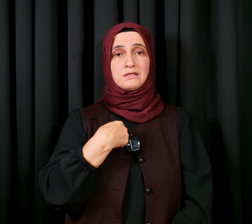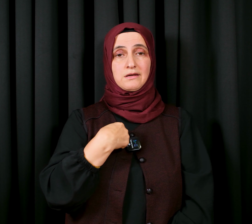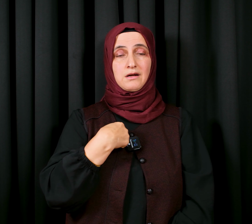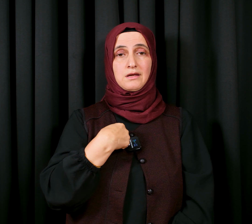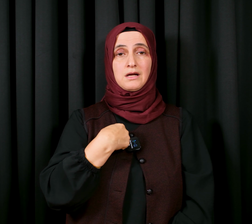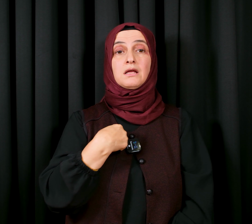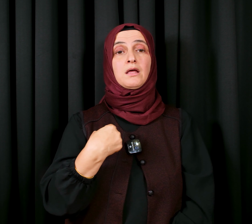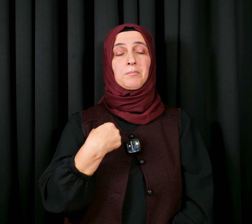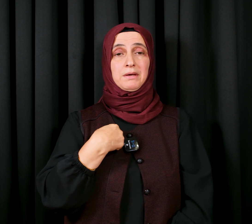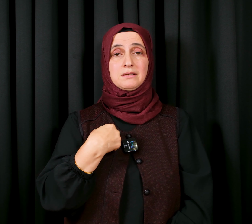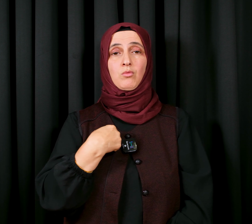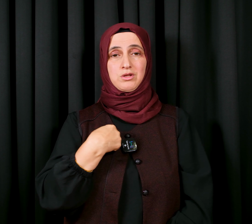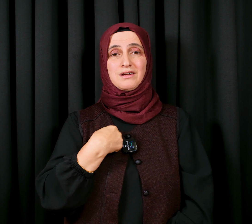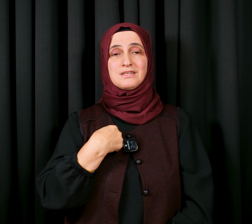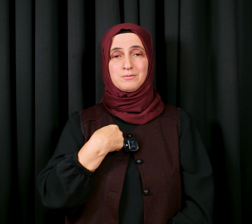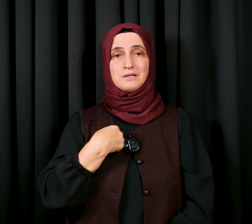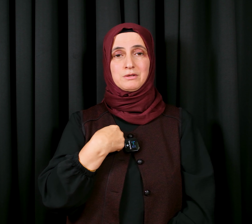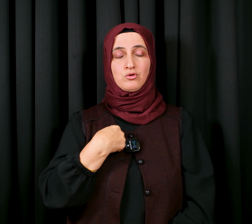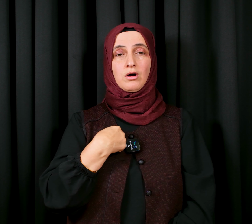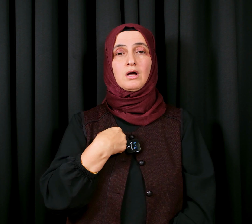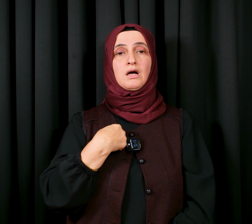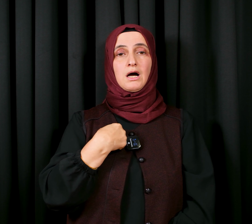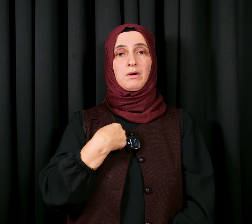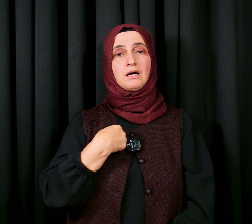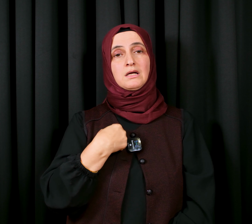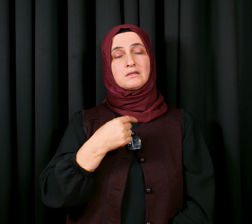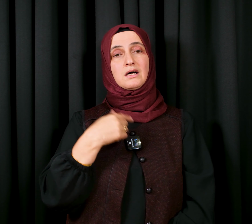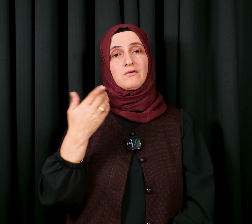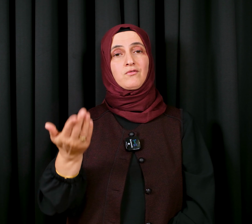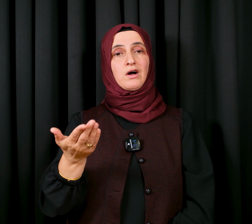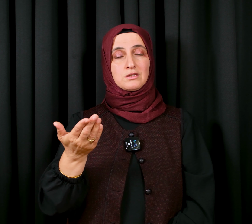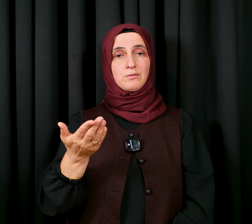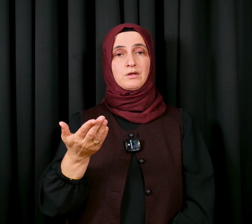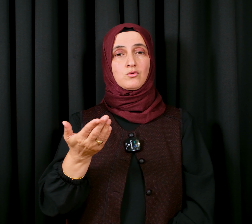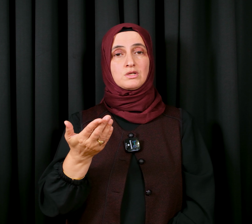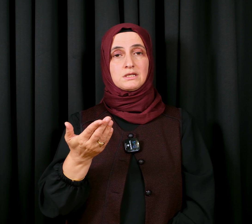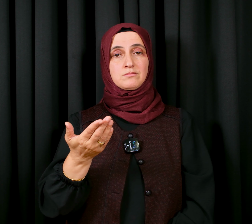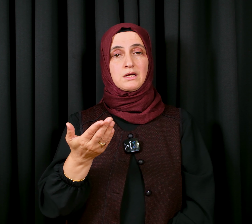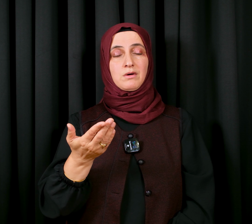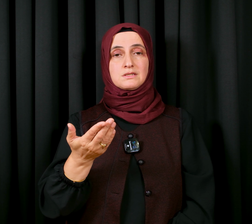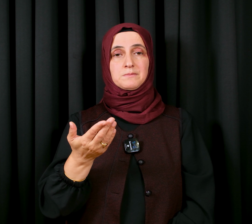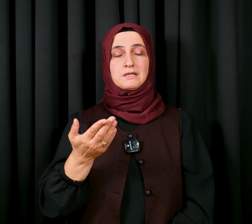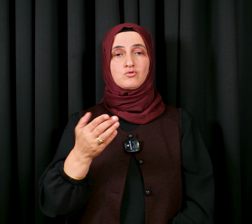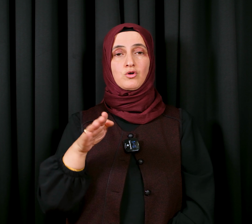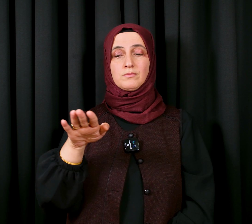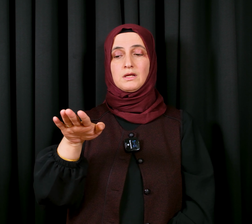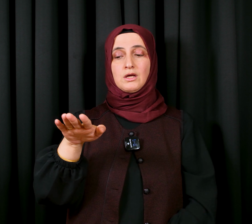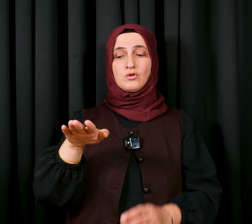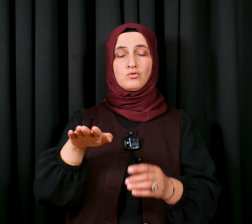tekrar tekrar benim olarak da yapılabiliyor. Ama daha farklı bir gösterimden bahsetmek istiyorum. Tüm